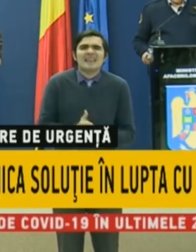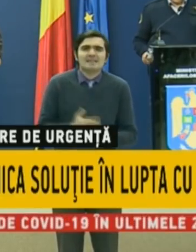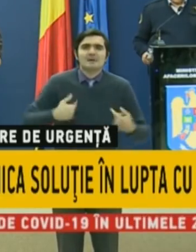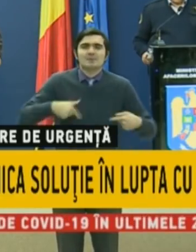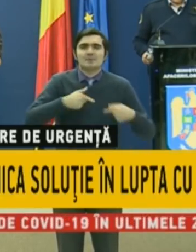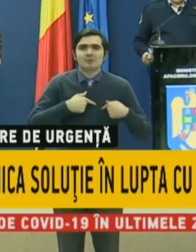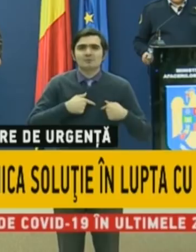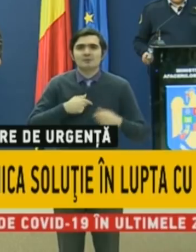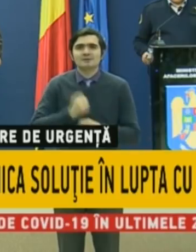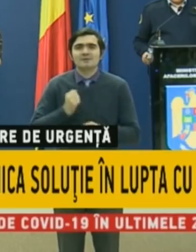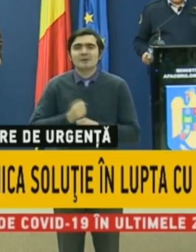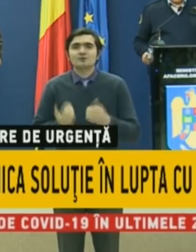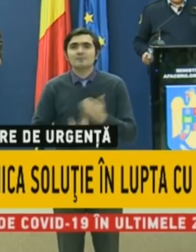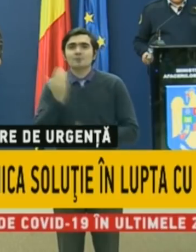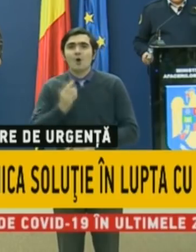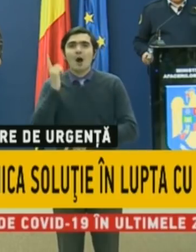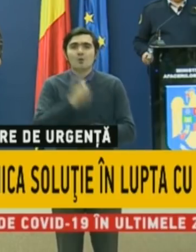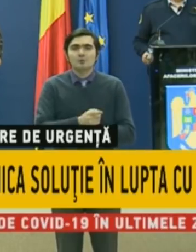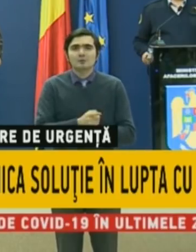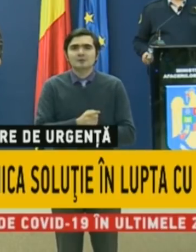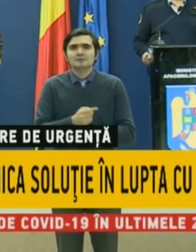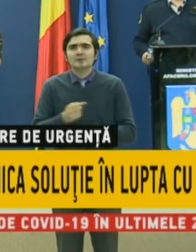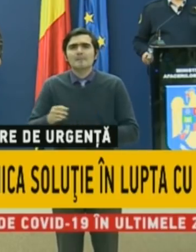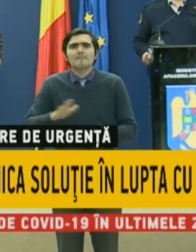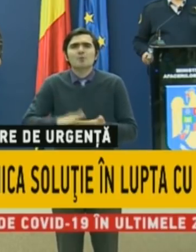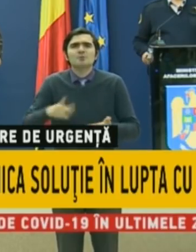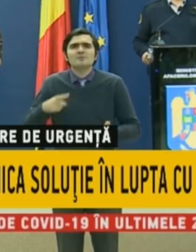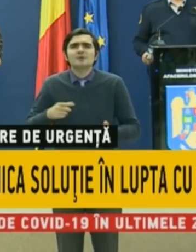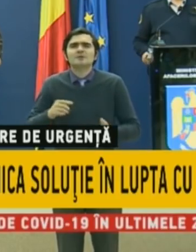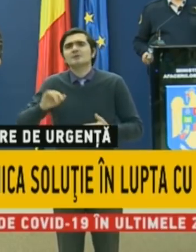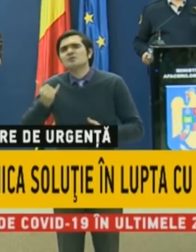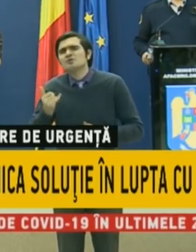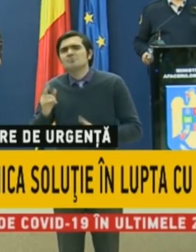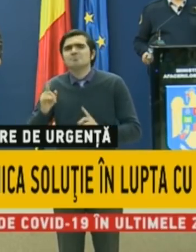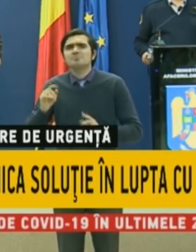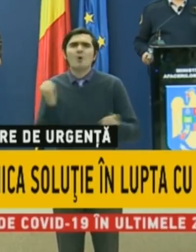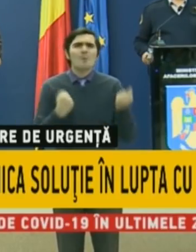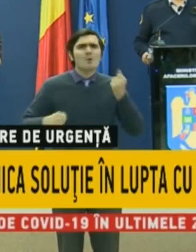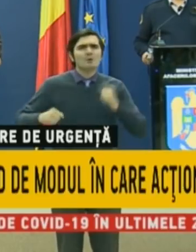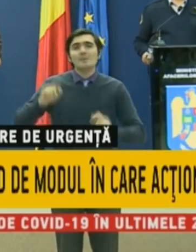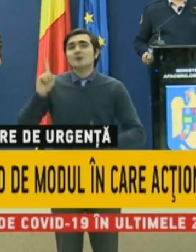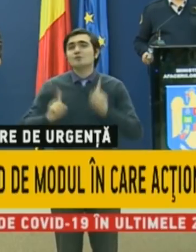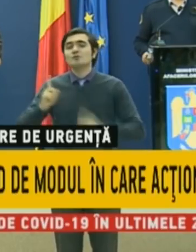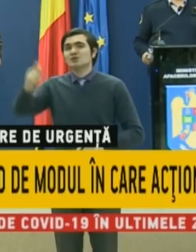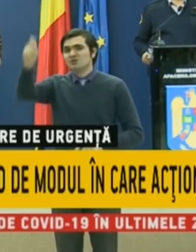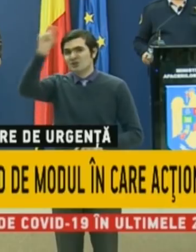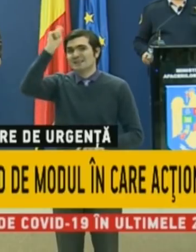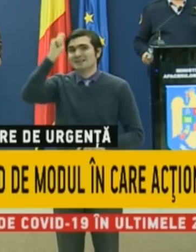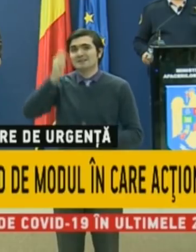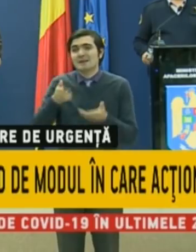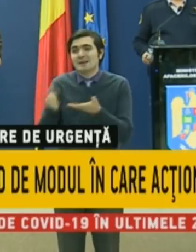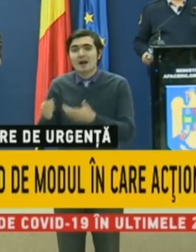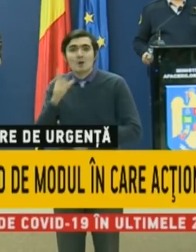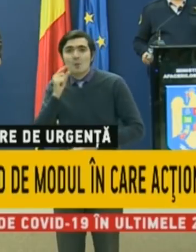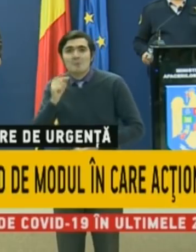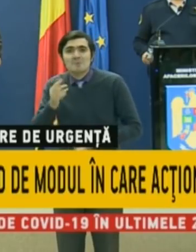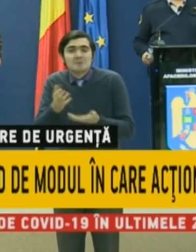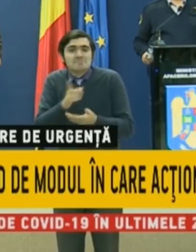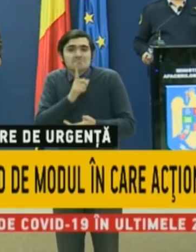militare este și comportamentul unora dintre cetățeni. Oameni care pur și simplu nu